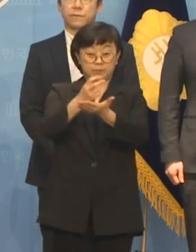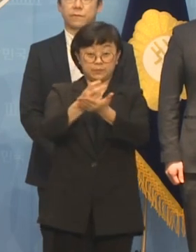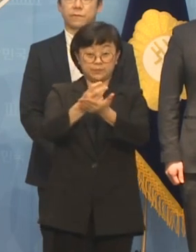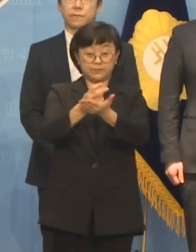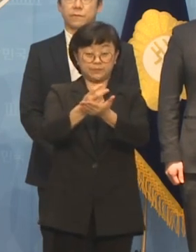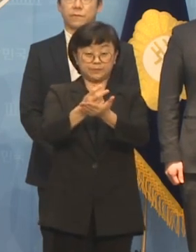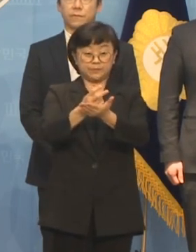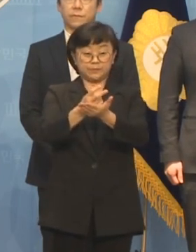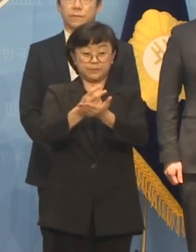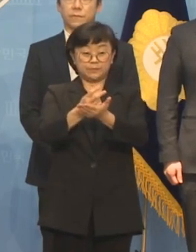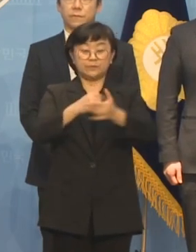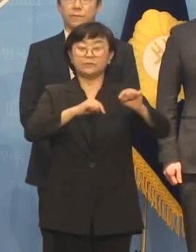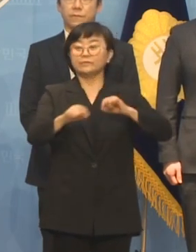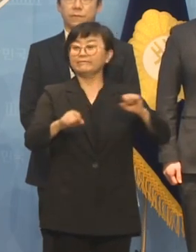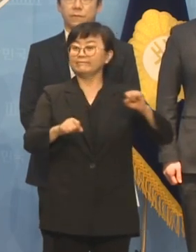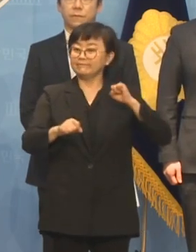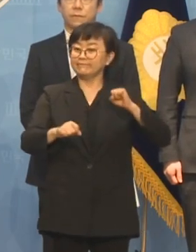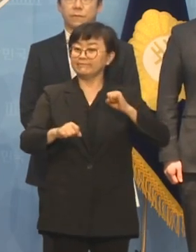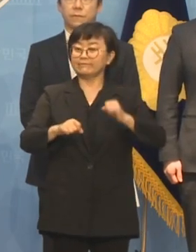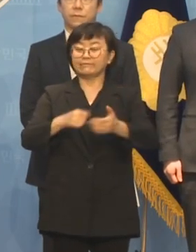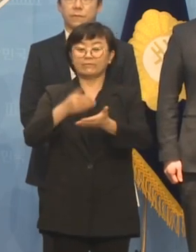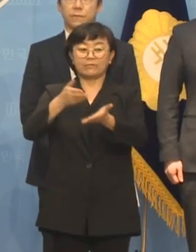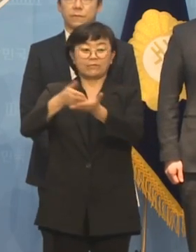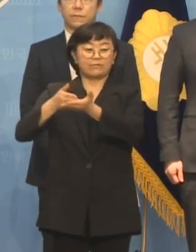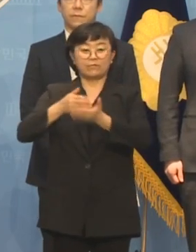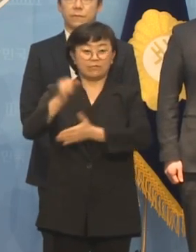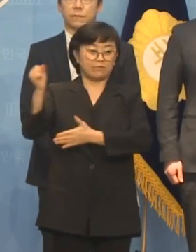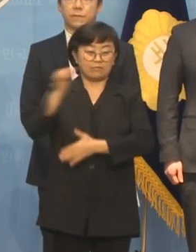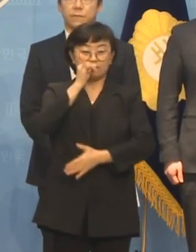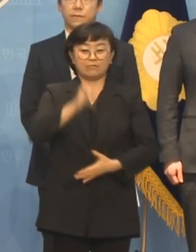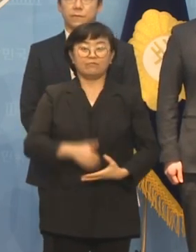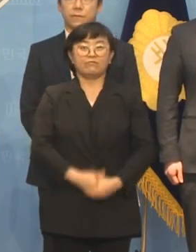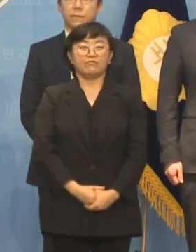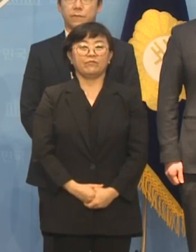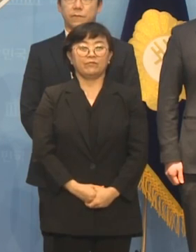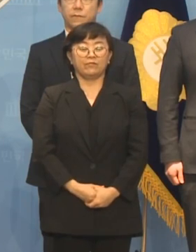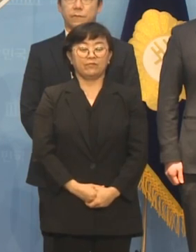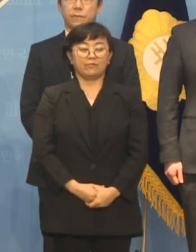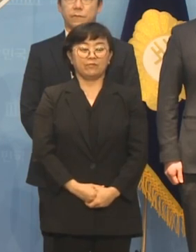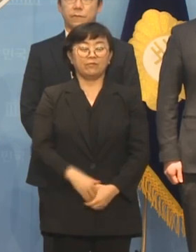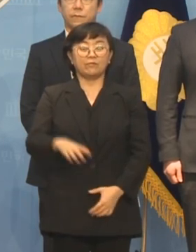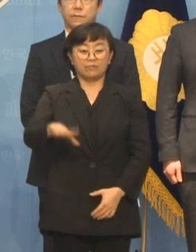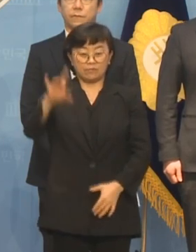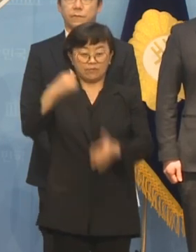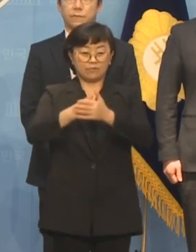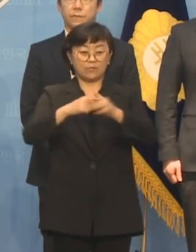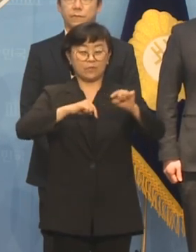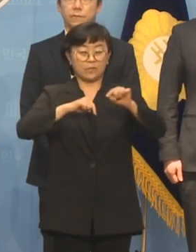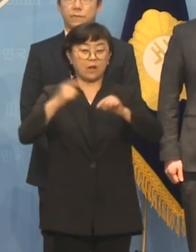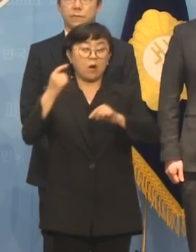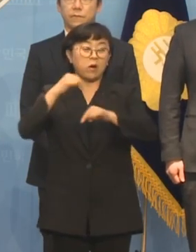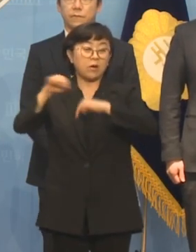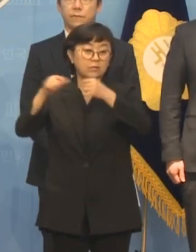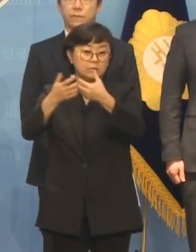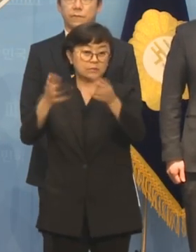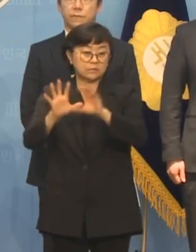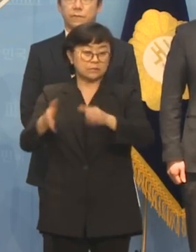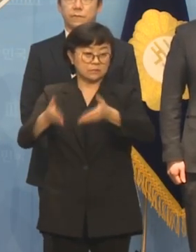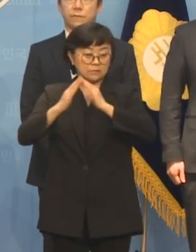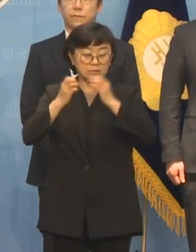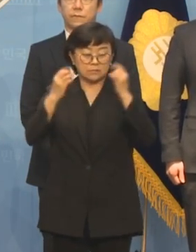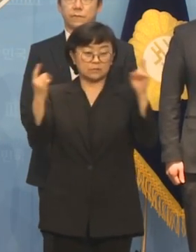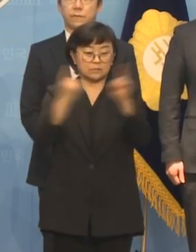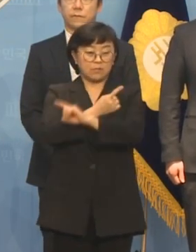한다던 정치 세력들과 언론들마저 휘둘리고 있습니다. 먼저 위성정당을 창당해